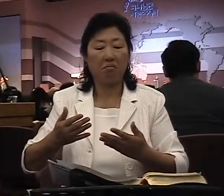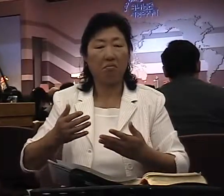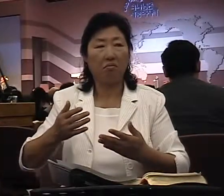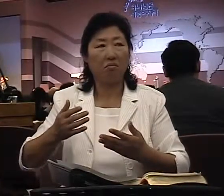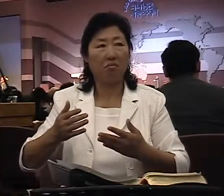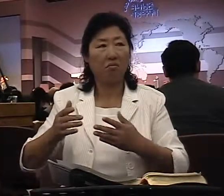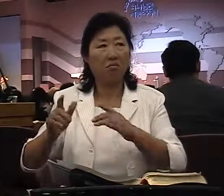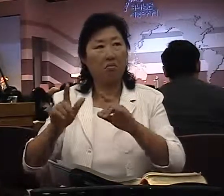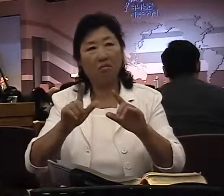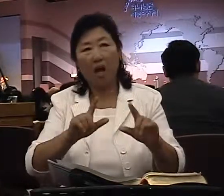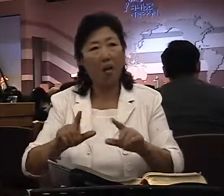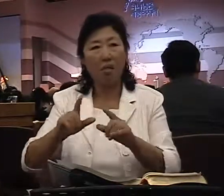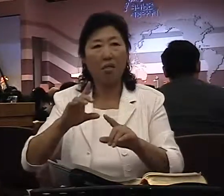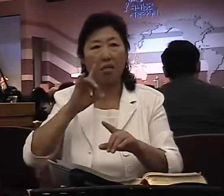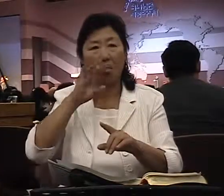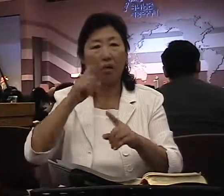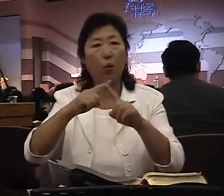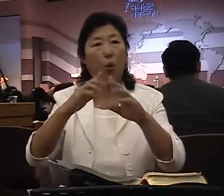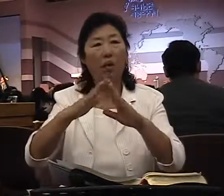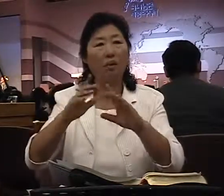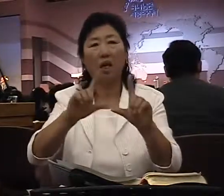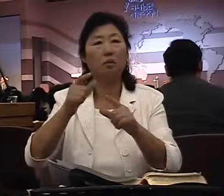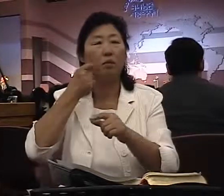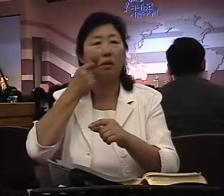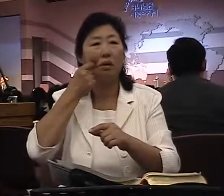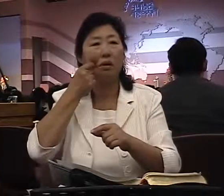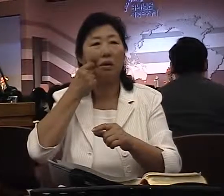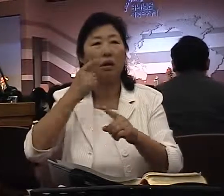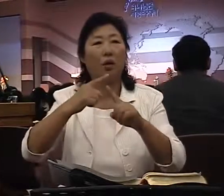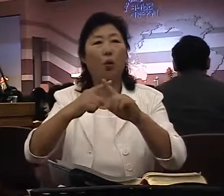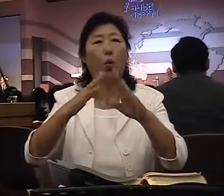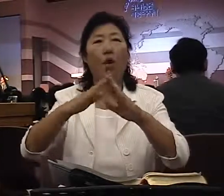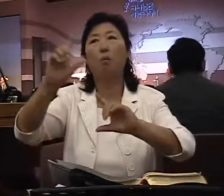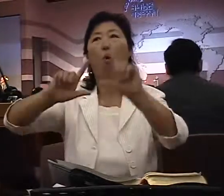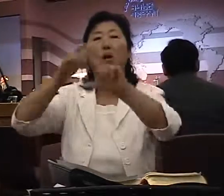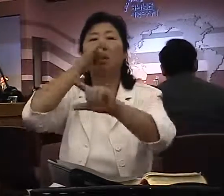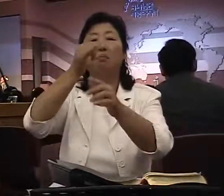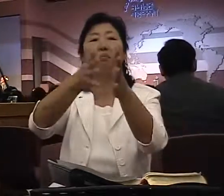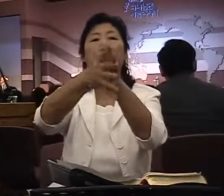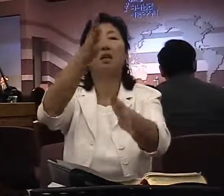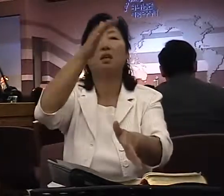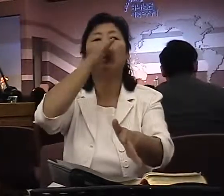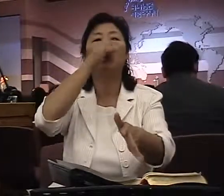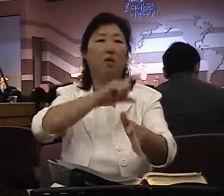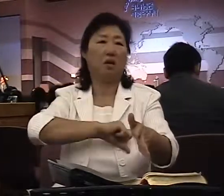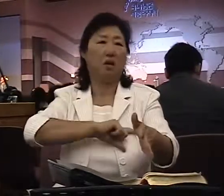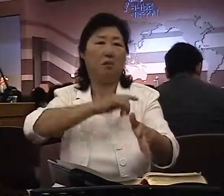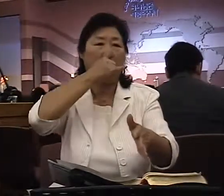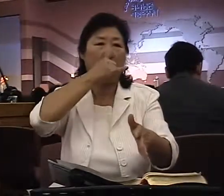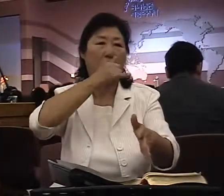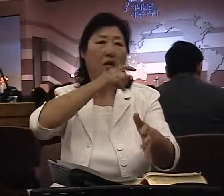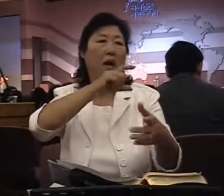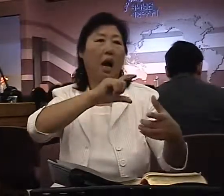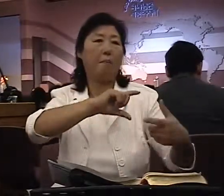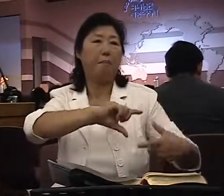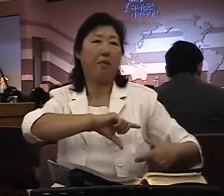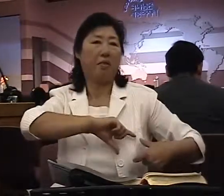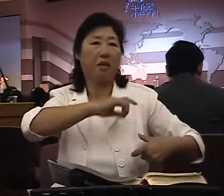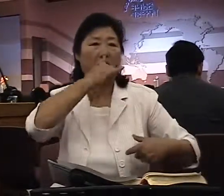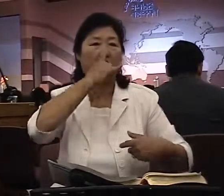교회는 살지 못합니다. 교회 모형이 있고 빌딩이 있고 이름이 있고 간판이 있는지 모르지만 살아있는